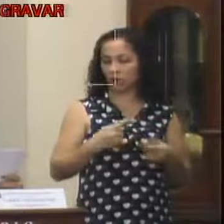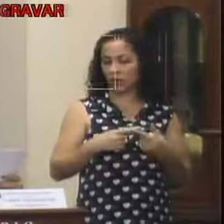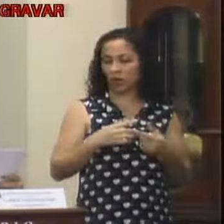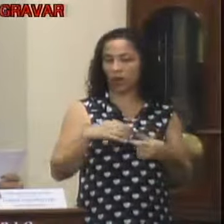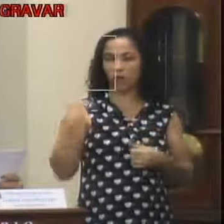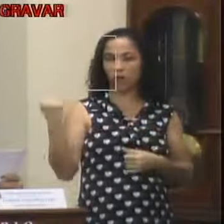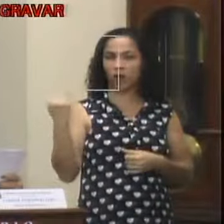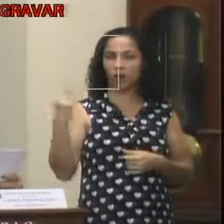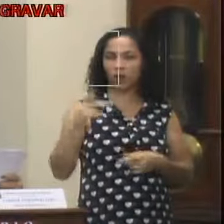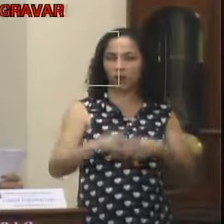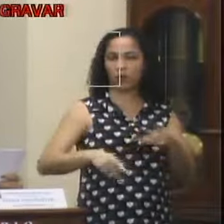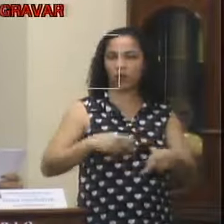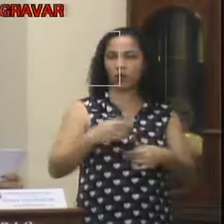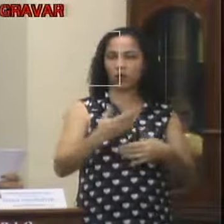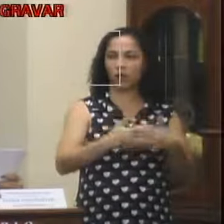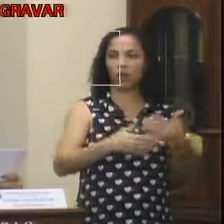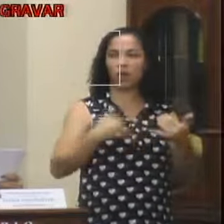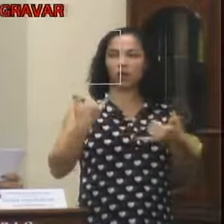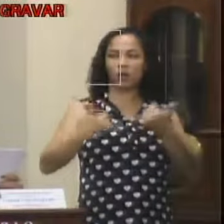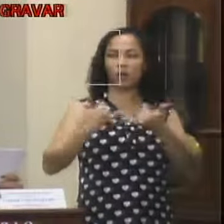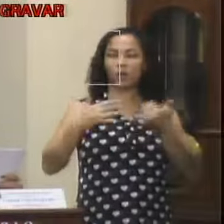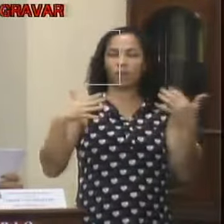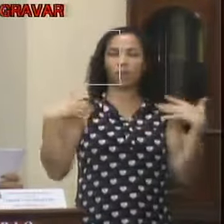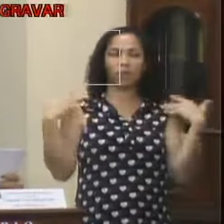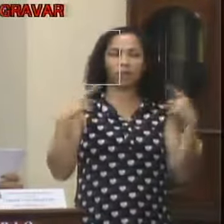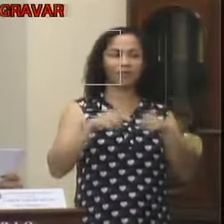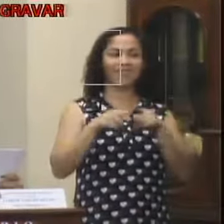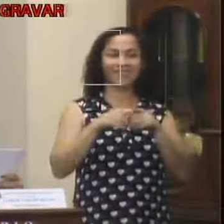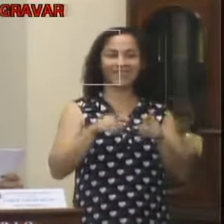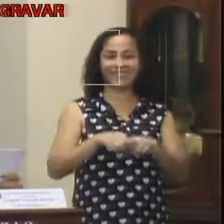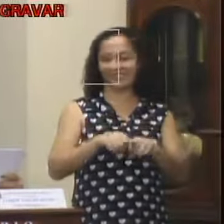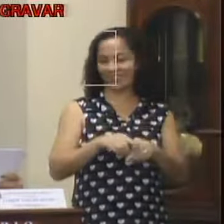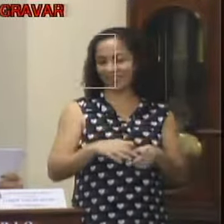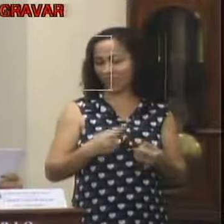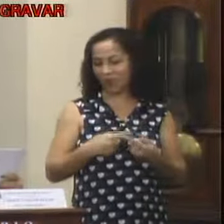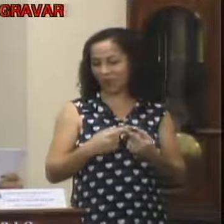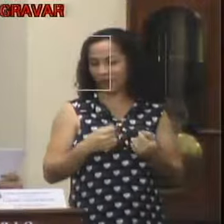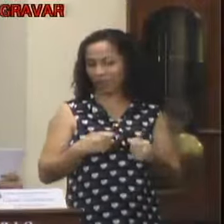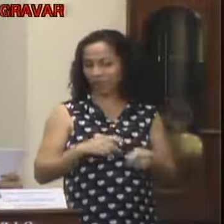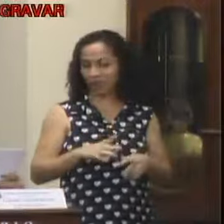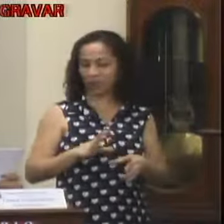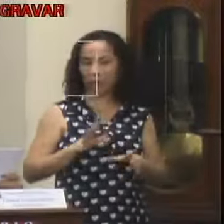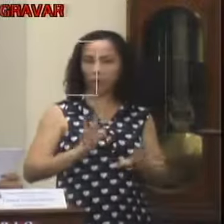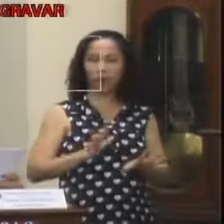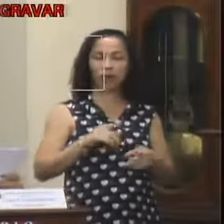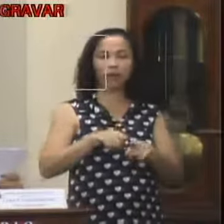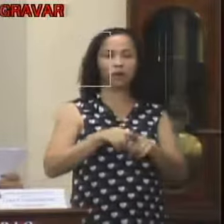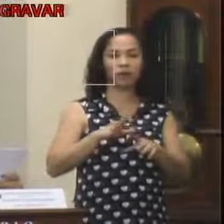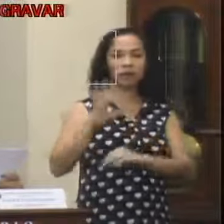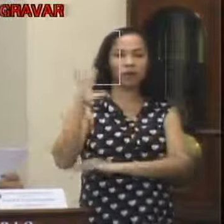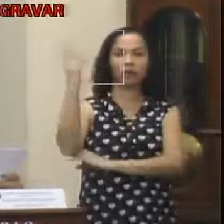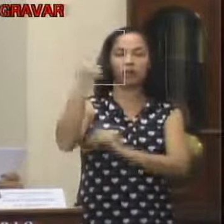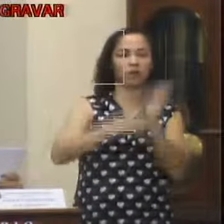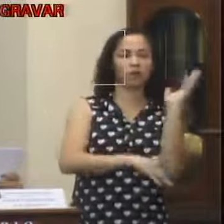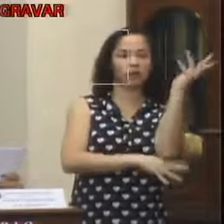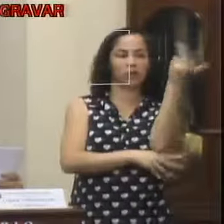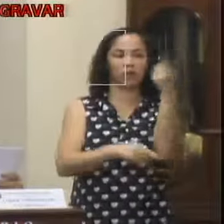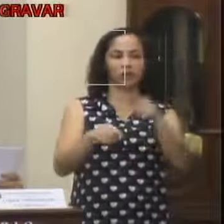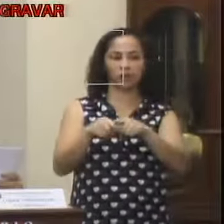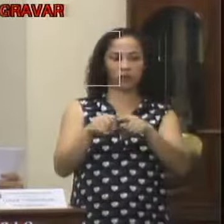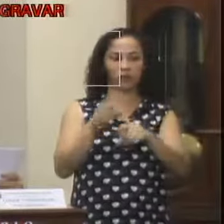comunidade. Tanto a praça quanto a quadra poliesportiva necessitam de serviços gerais de revitalização, sobretudo de um serviço de arborização e paisagismo para